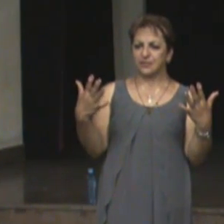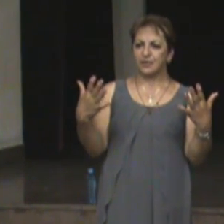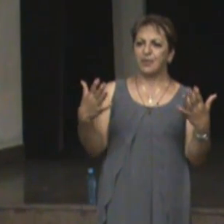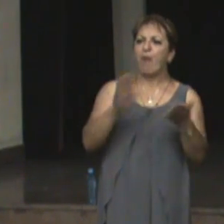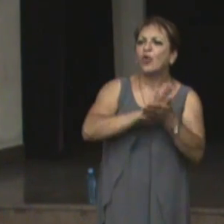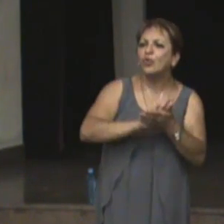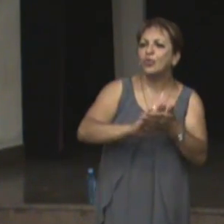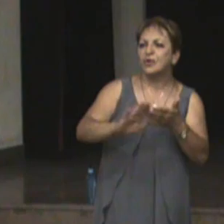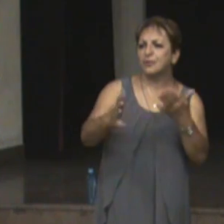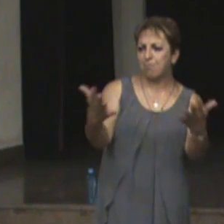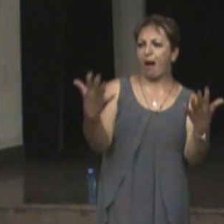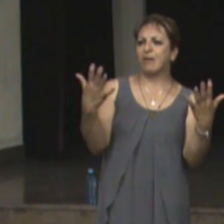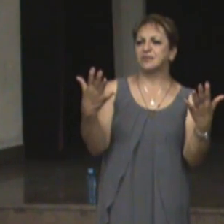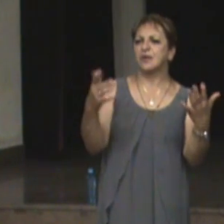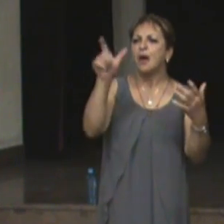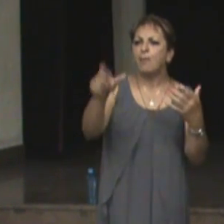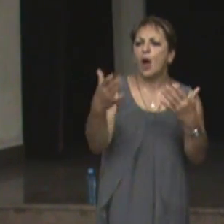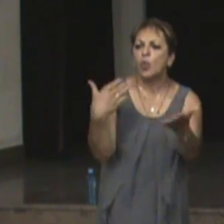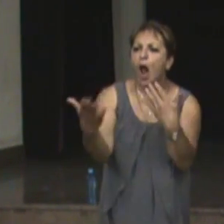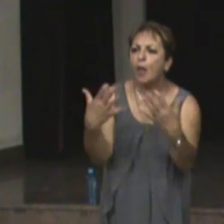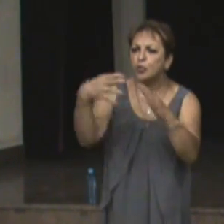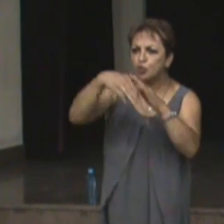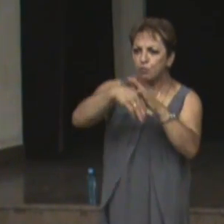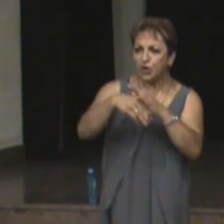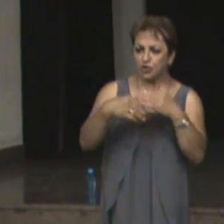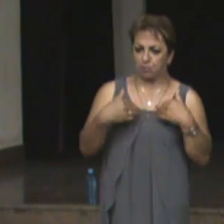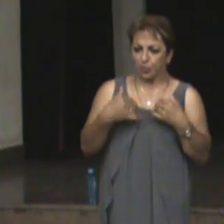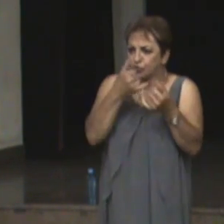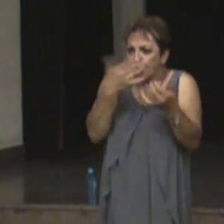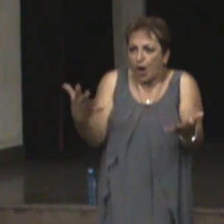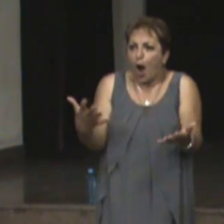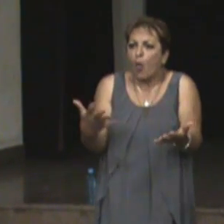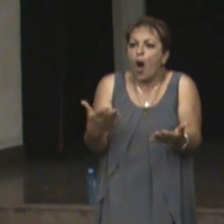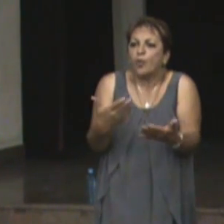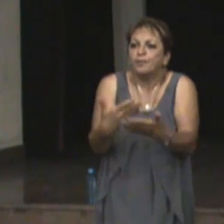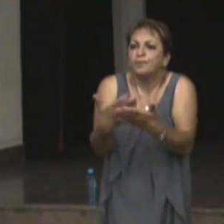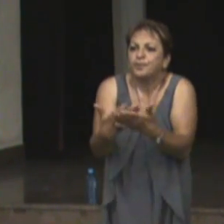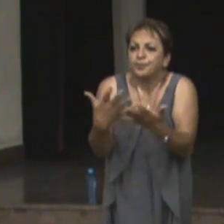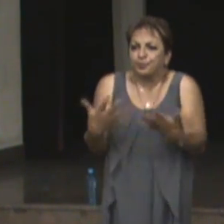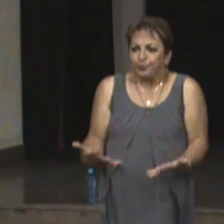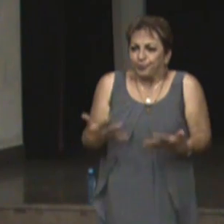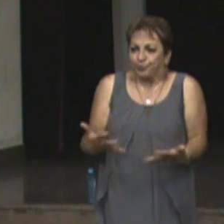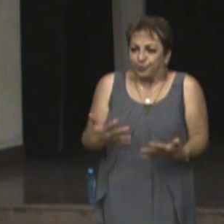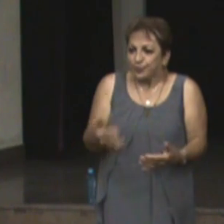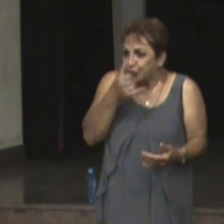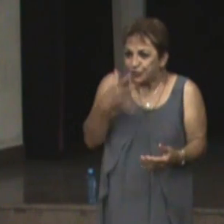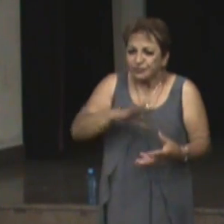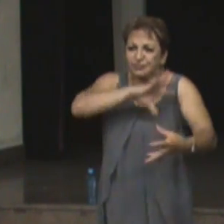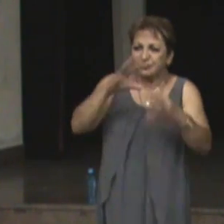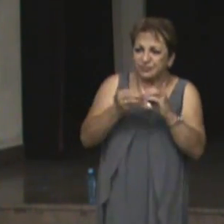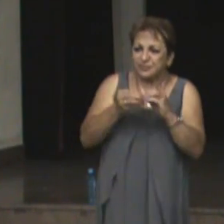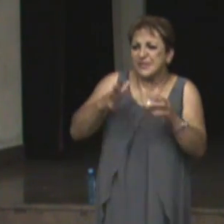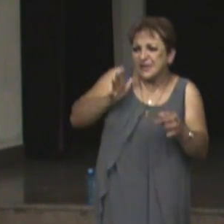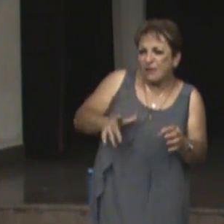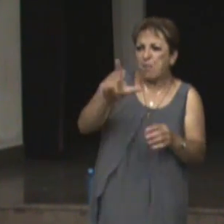կոչել։ Ինչպես որ մարդկային հարաբերությունների մեջ մենք չենք կարողանում իրեն իրենց անուններով կոչել, եւ արդյունքում ստիպված է